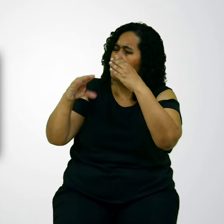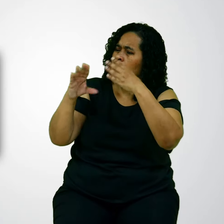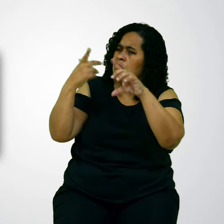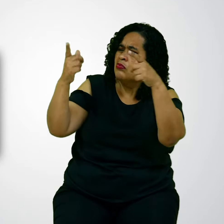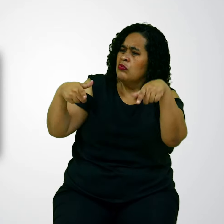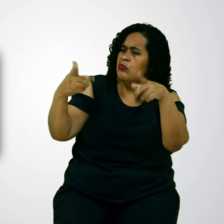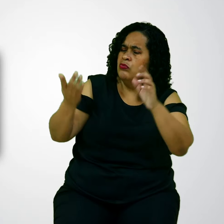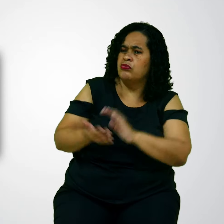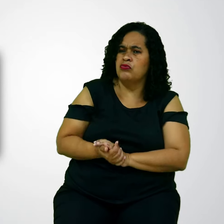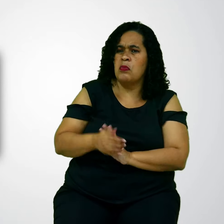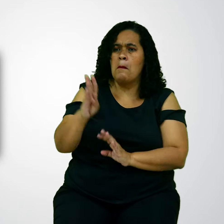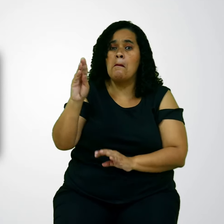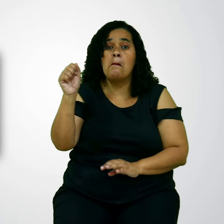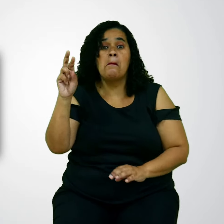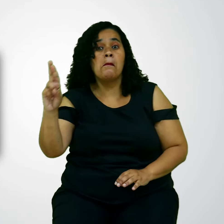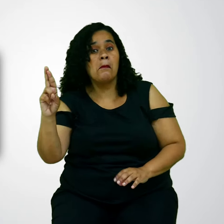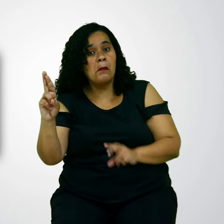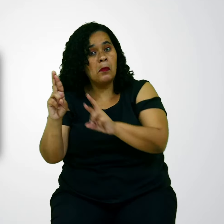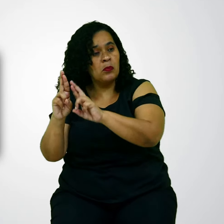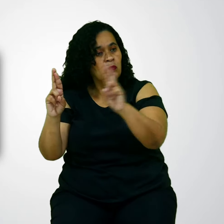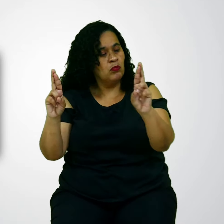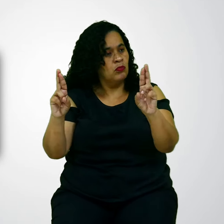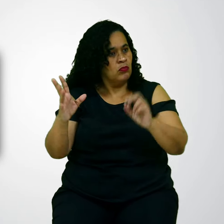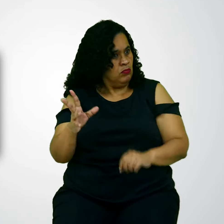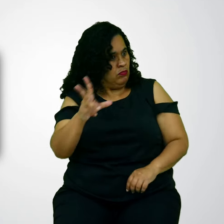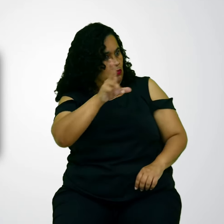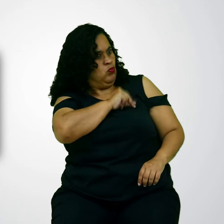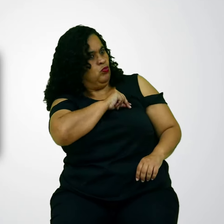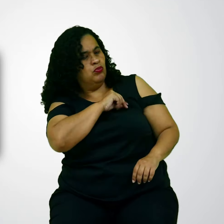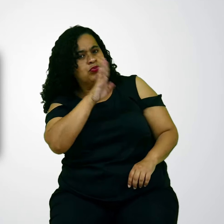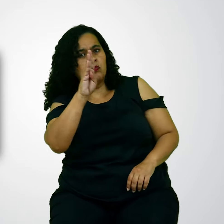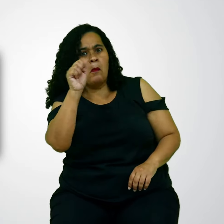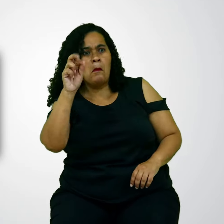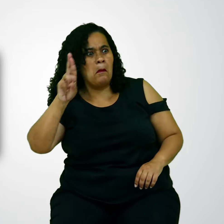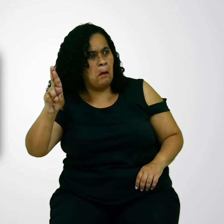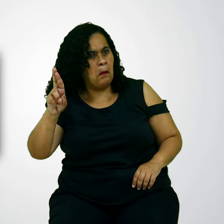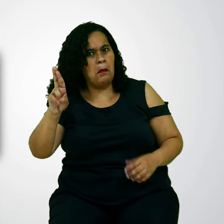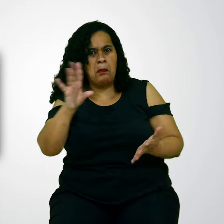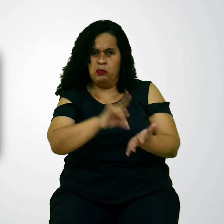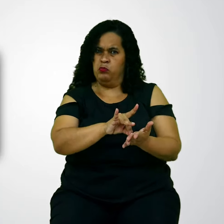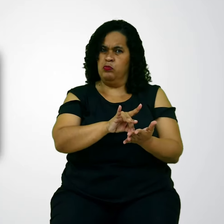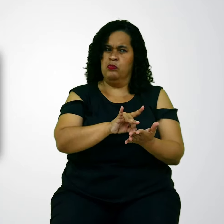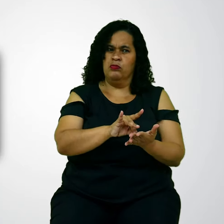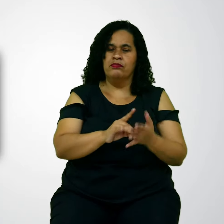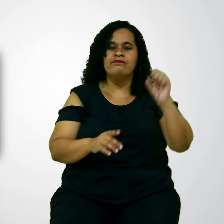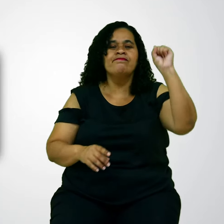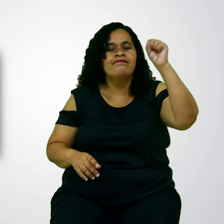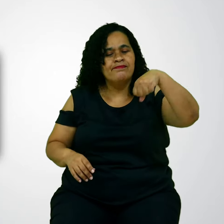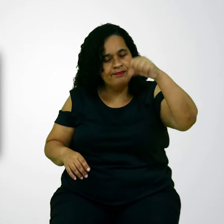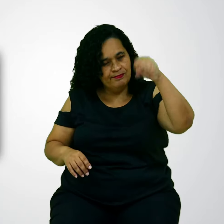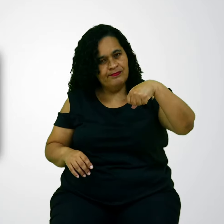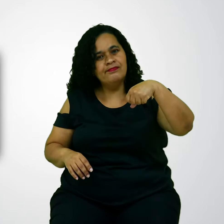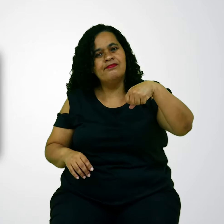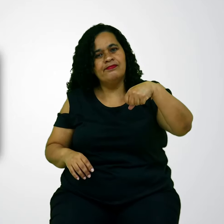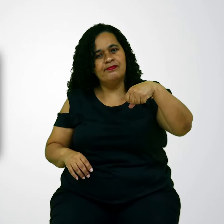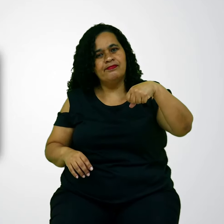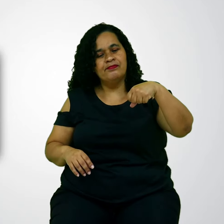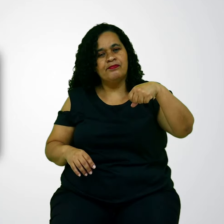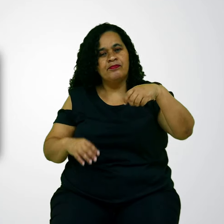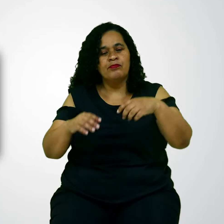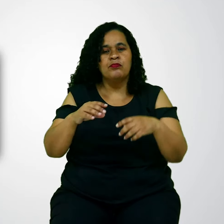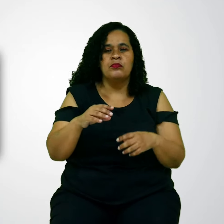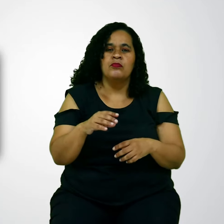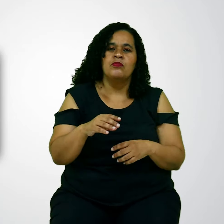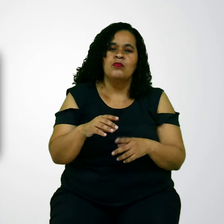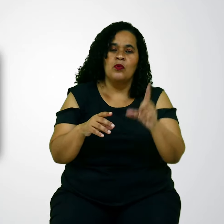pastor, uau, num bar, né? Sim, o bar Em alemão, eu não sei pronunciar aqui,